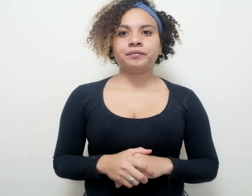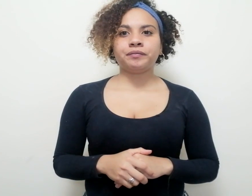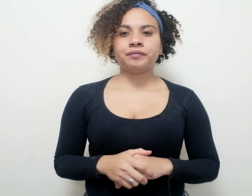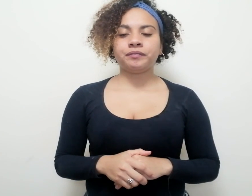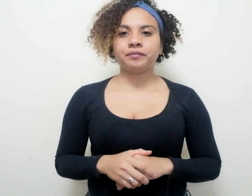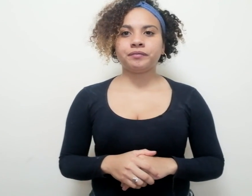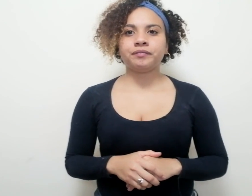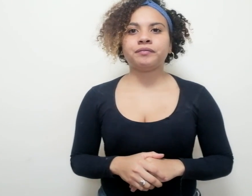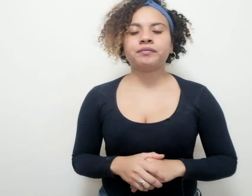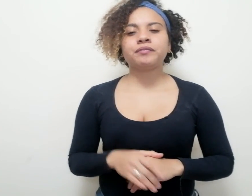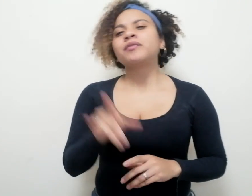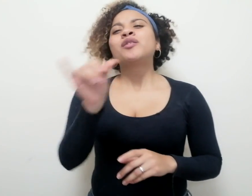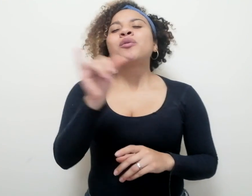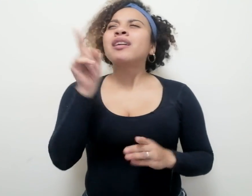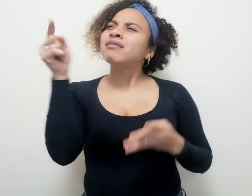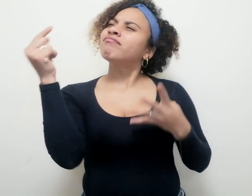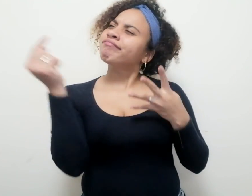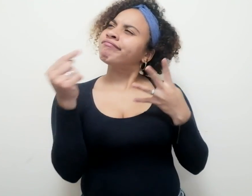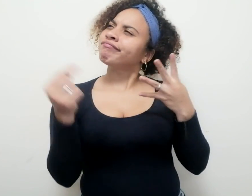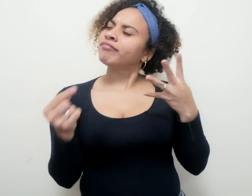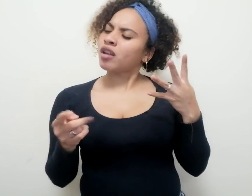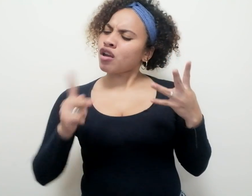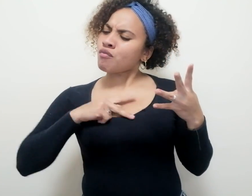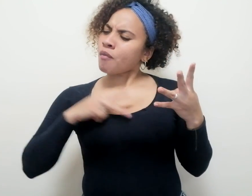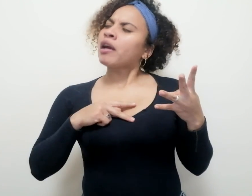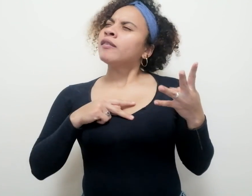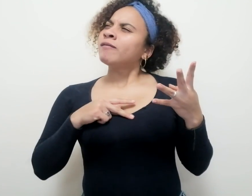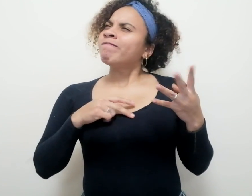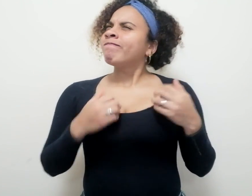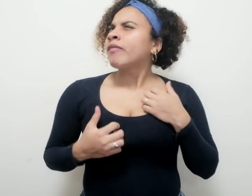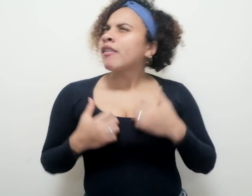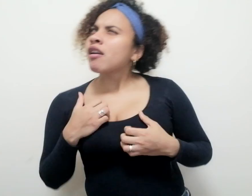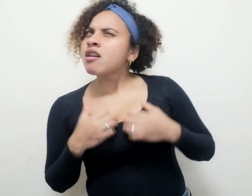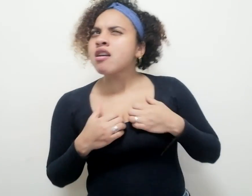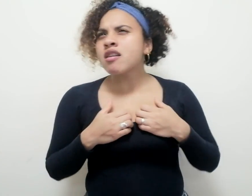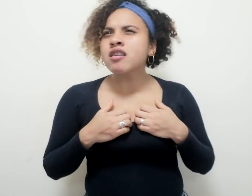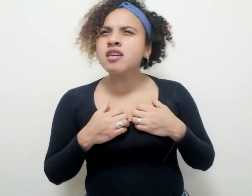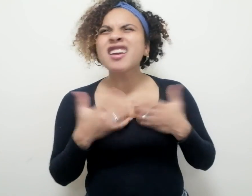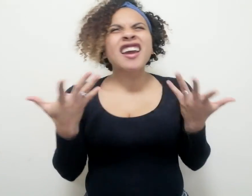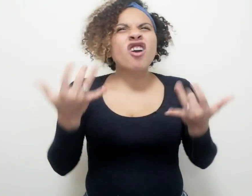con un criterio propio del suspenso y el desenlace.